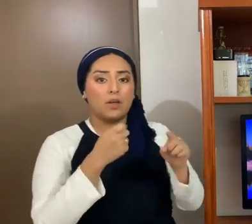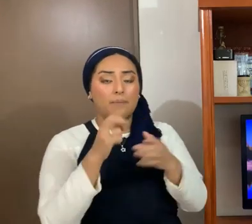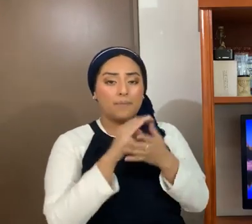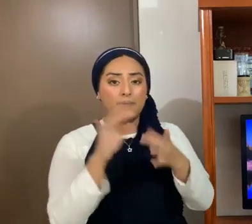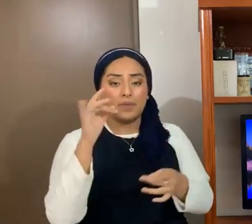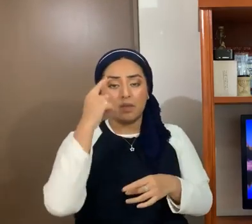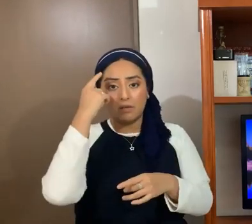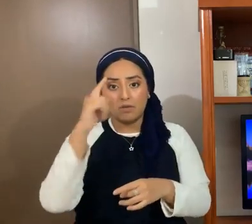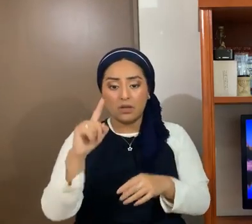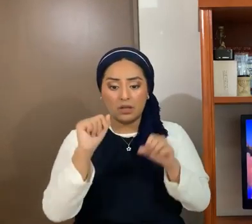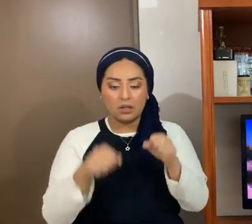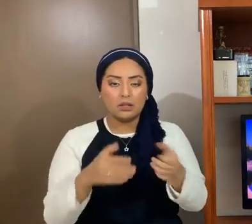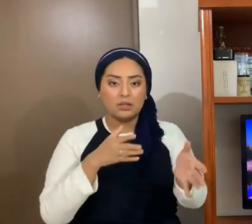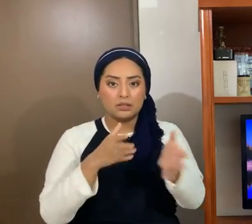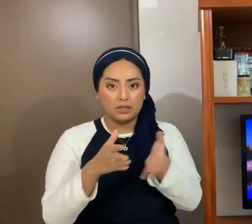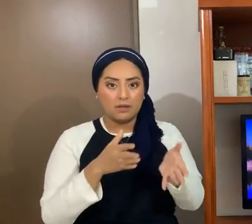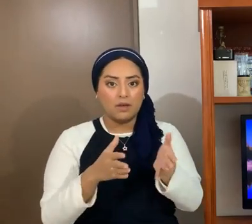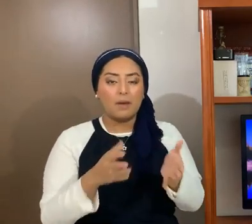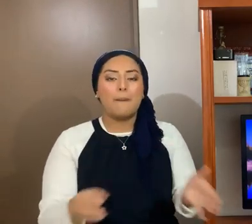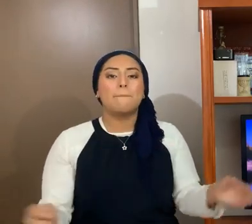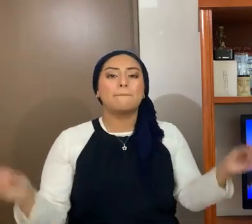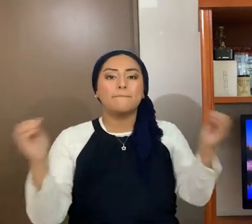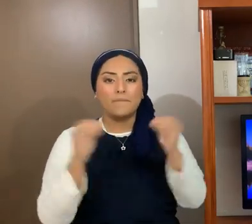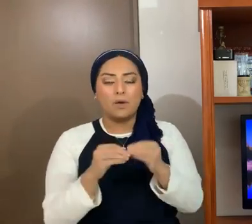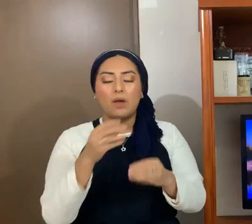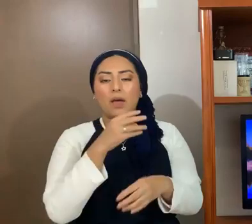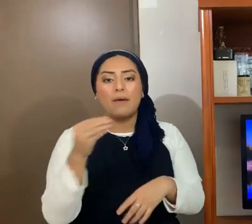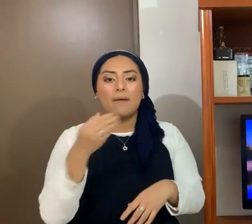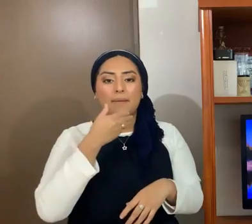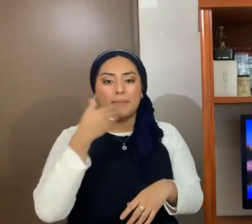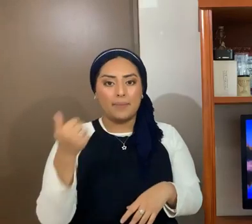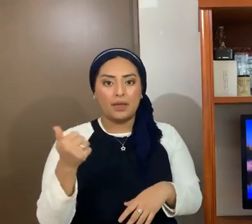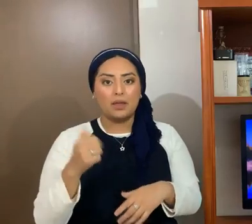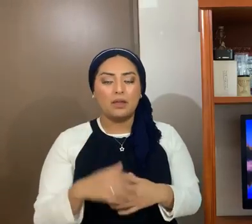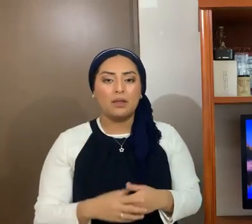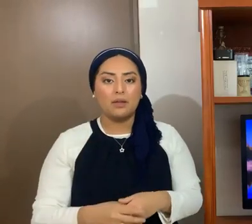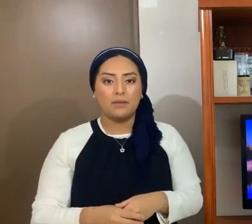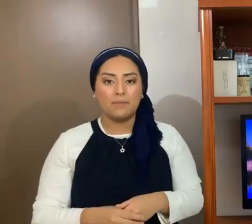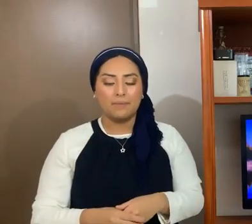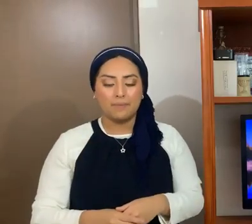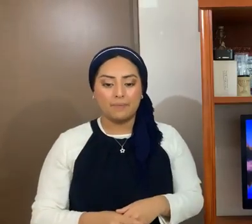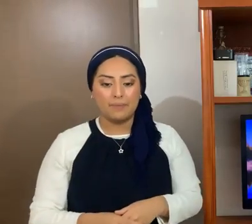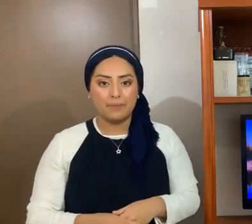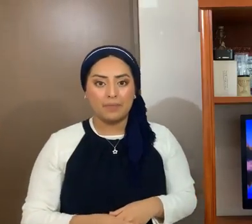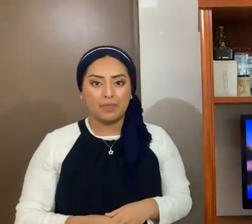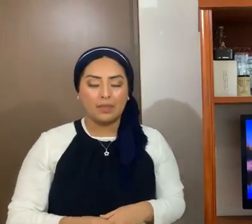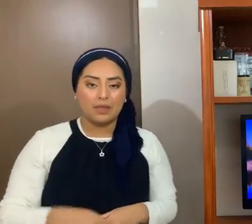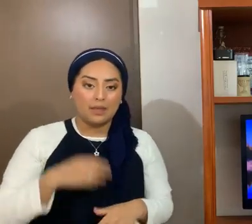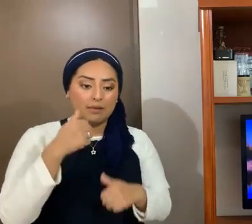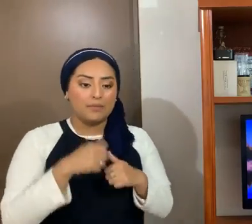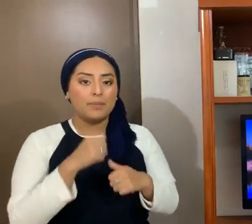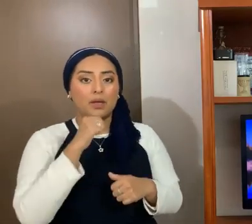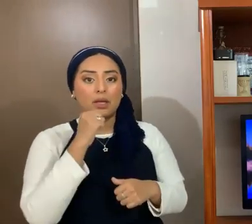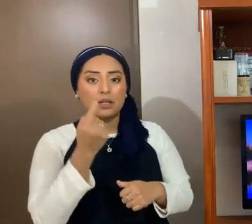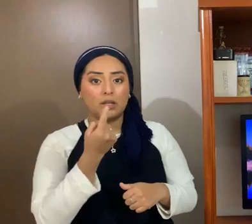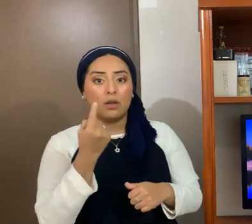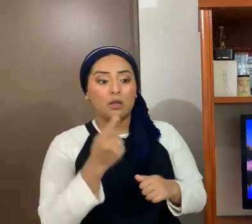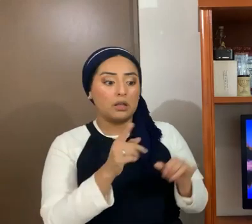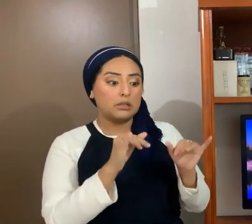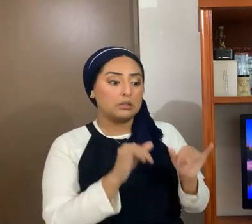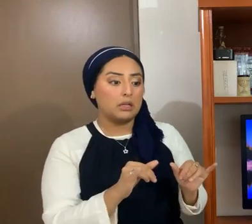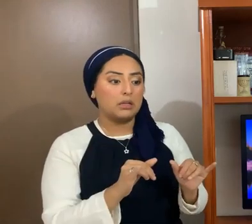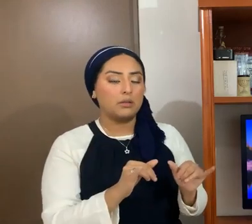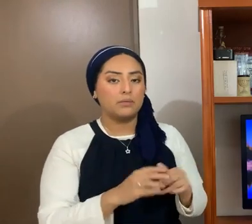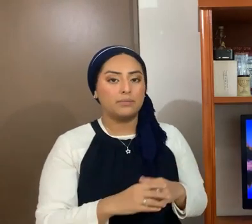HaKodesh para poder servir más y mejor. No quedarse así nada más. Recuerden, el agua estancada se echa